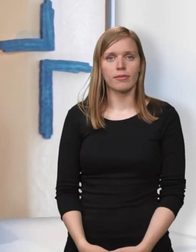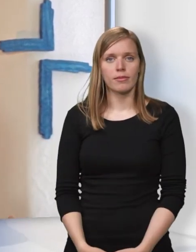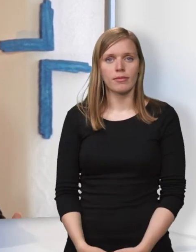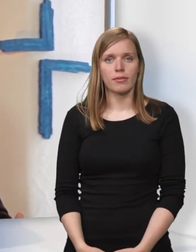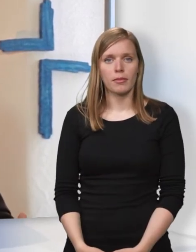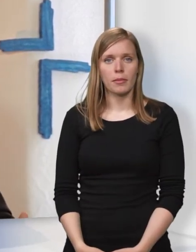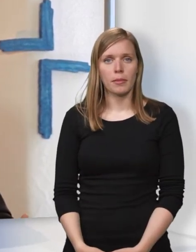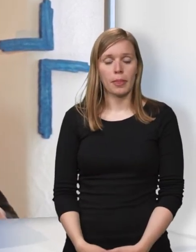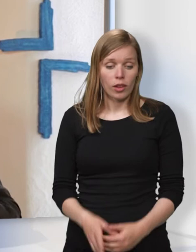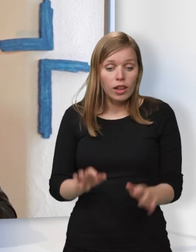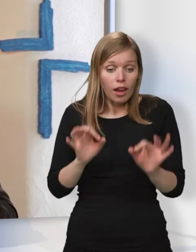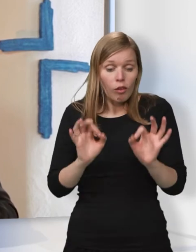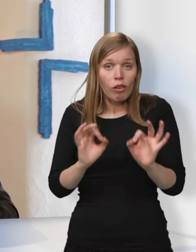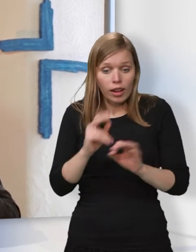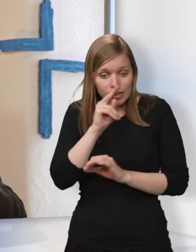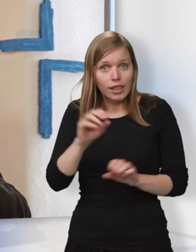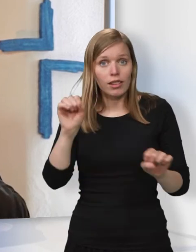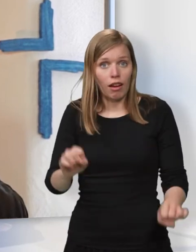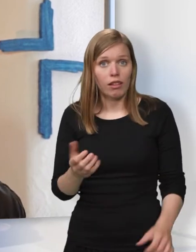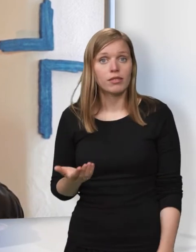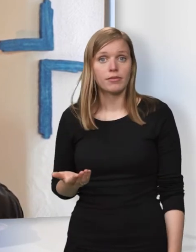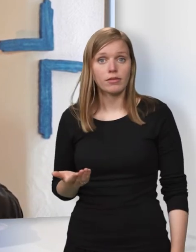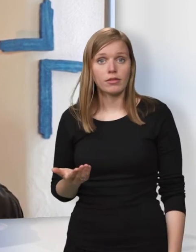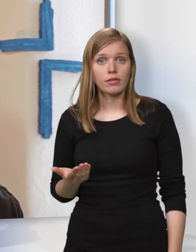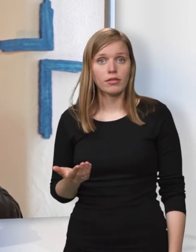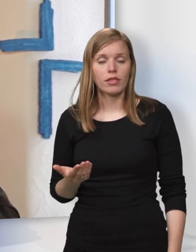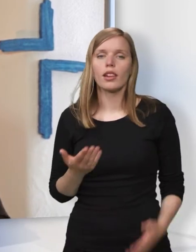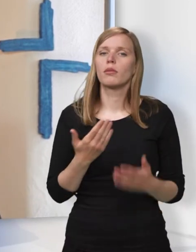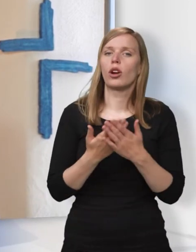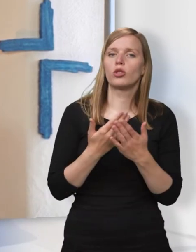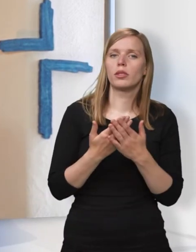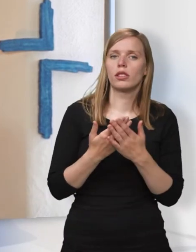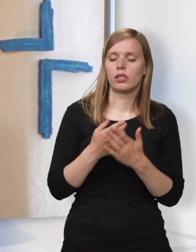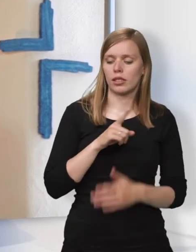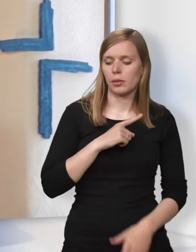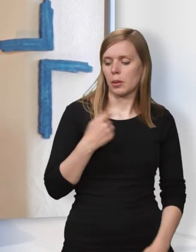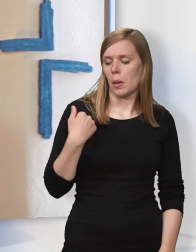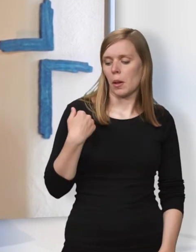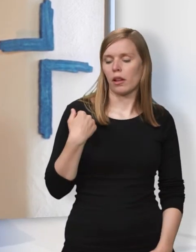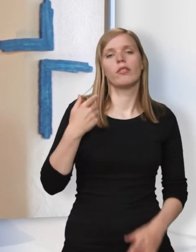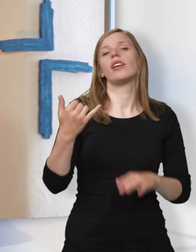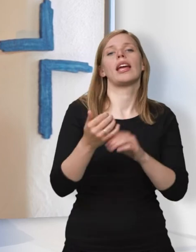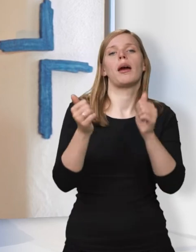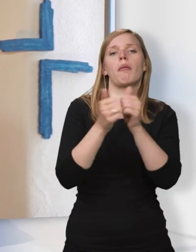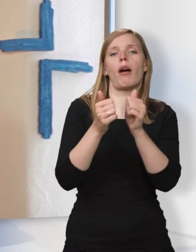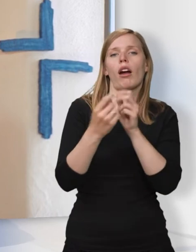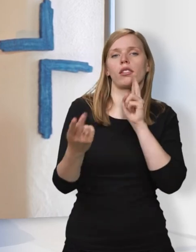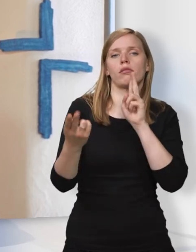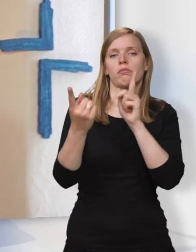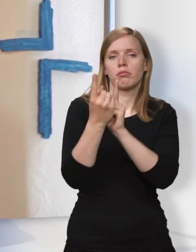konkret. Zum Beispiel, ich habe vor kurzem von einem Ehepaar dieses